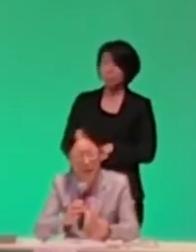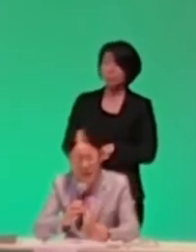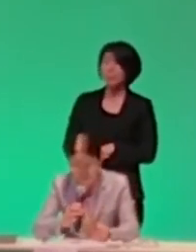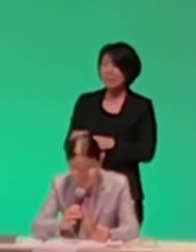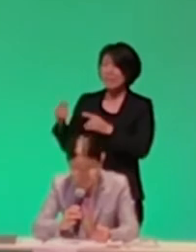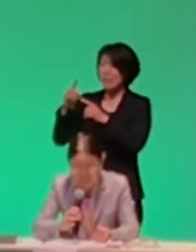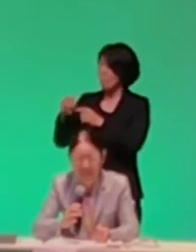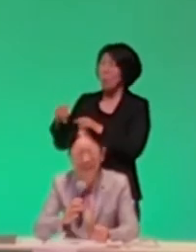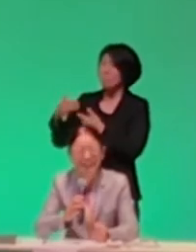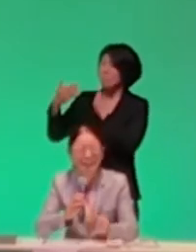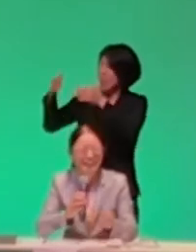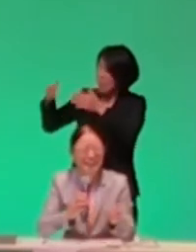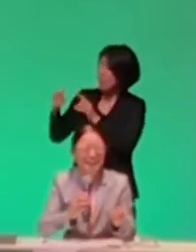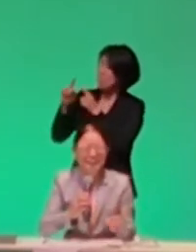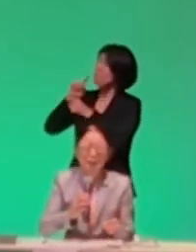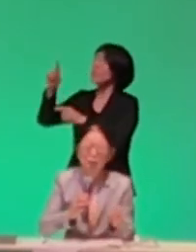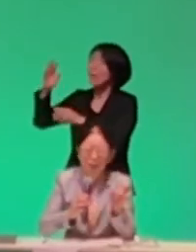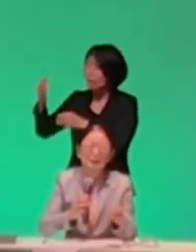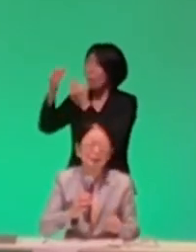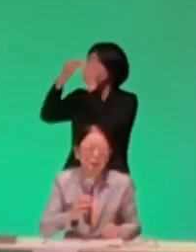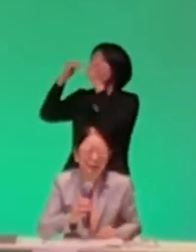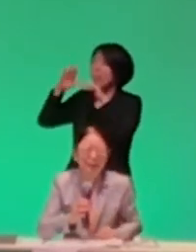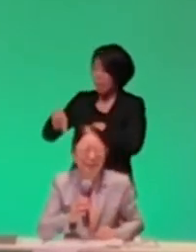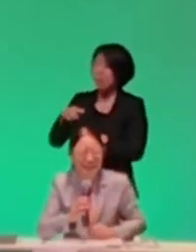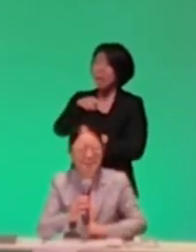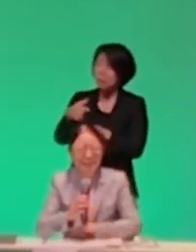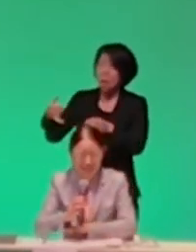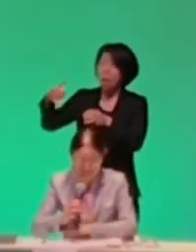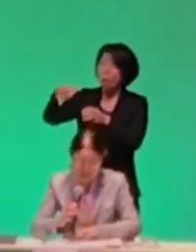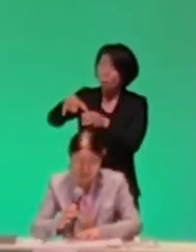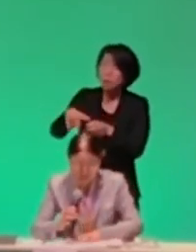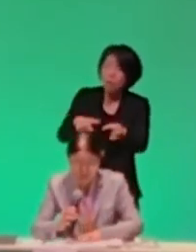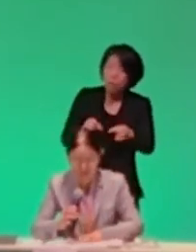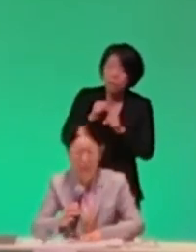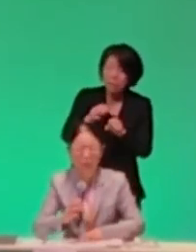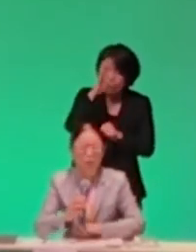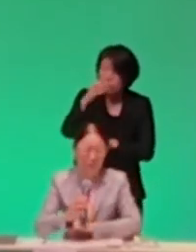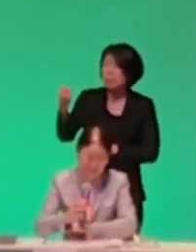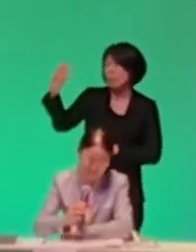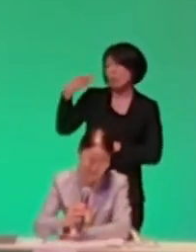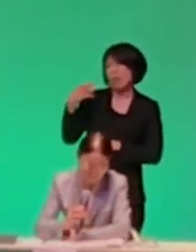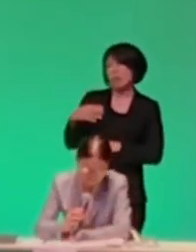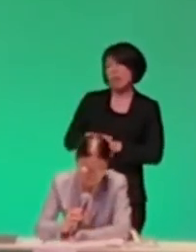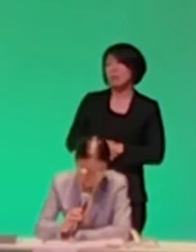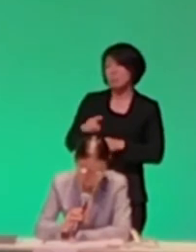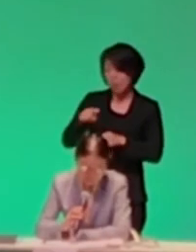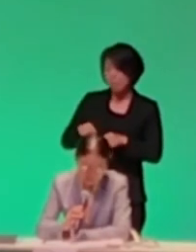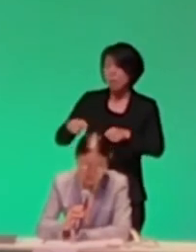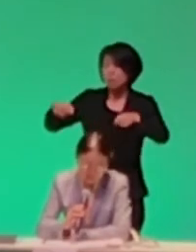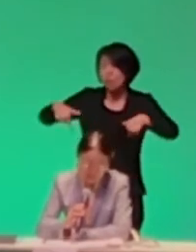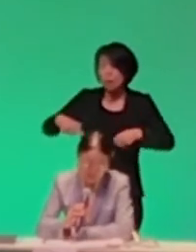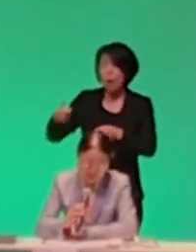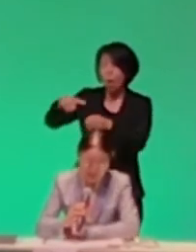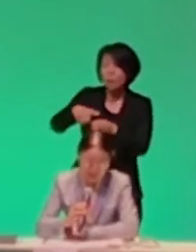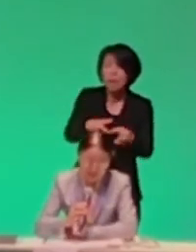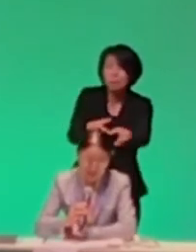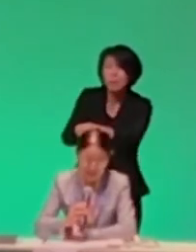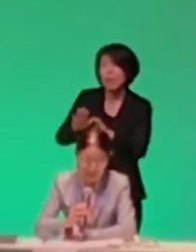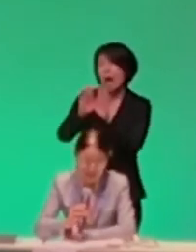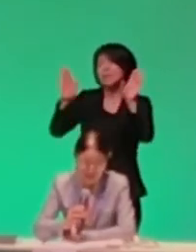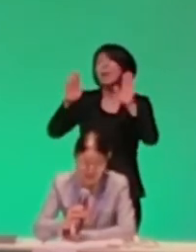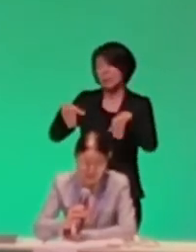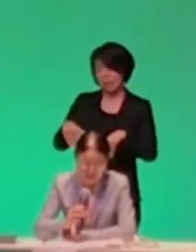けてしまった、申し訳ない、やっぱお茶組みから始まったっていう状況でした。でもま